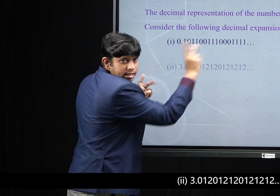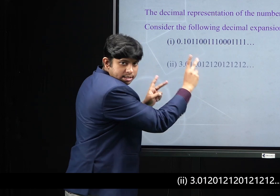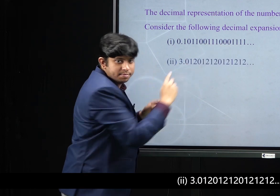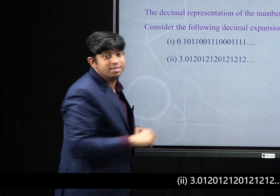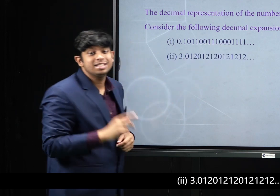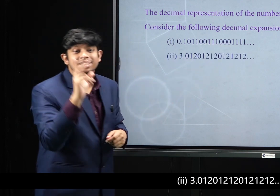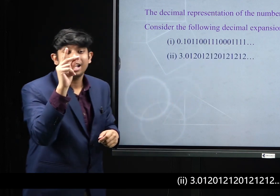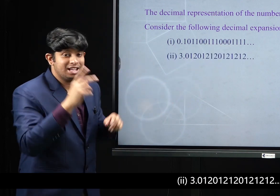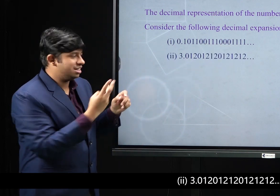2